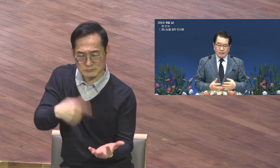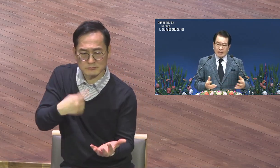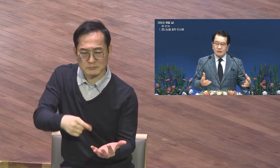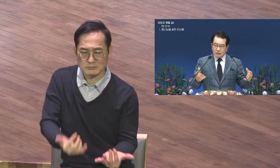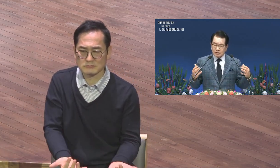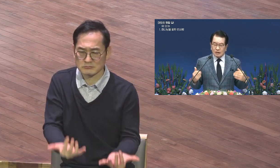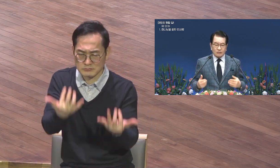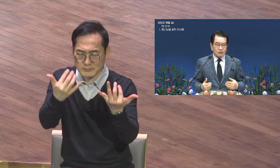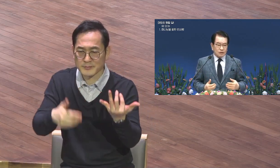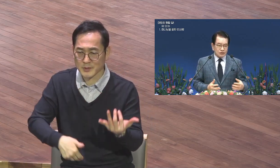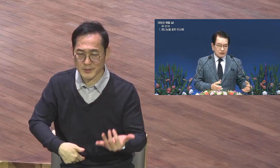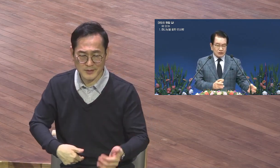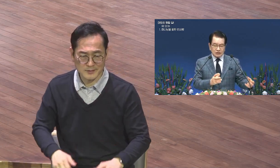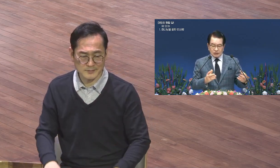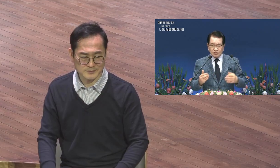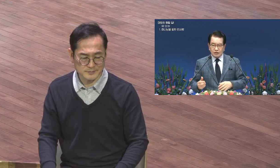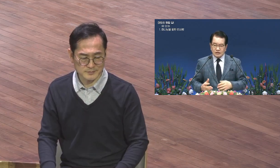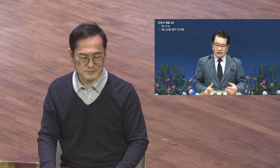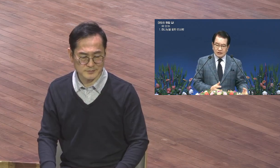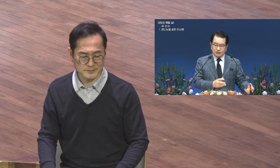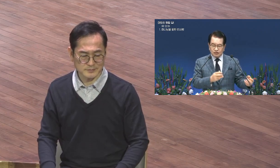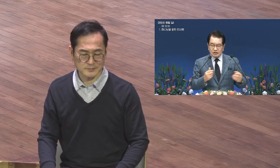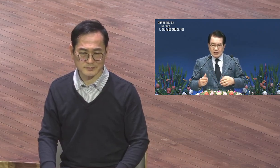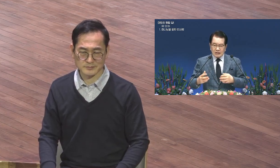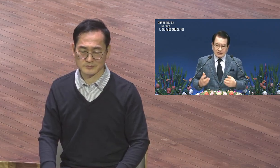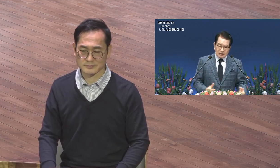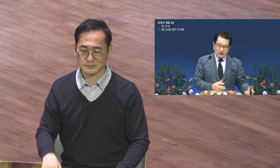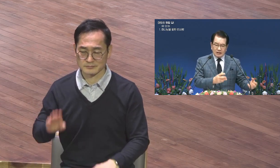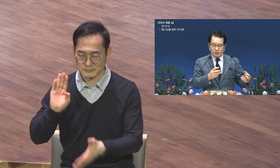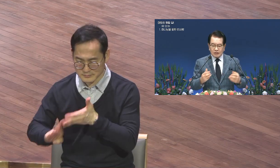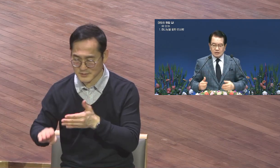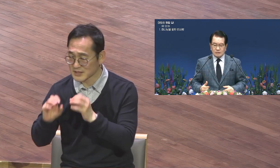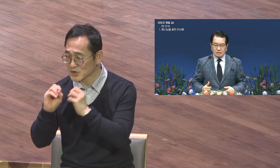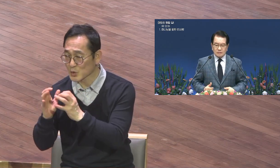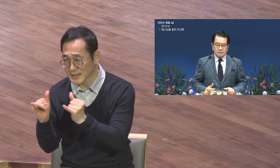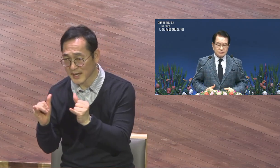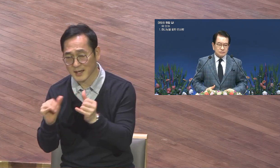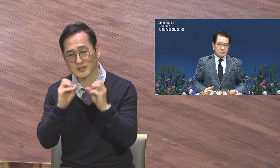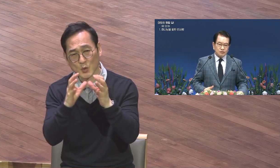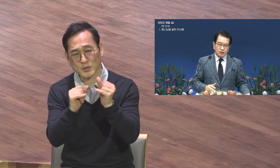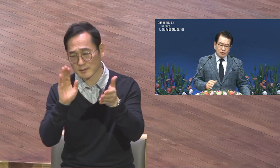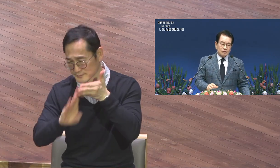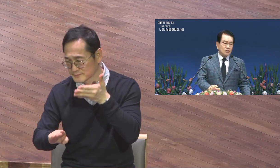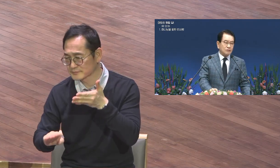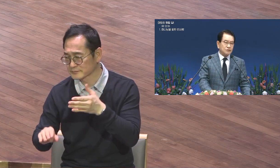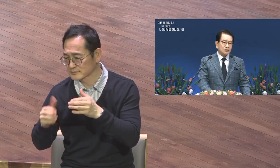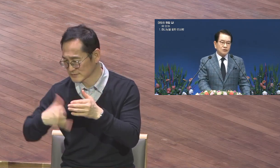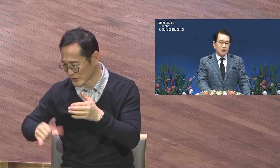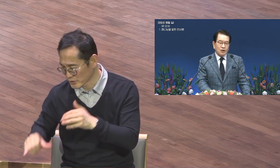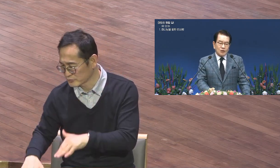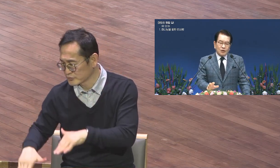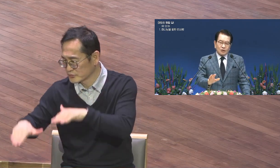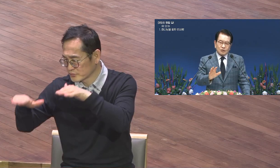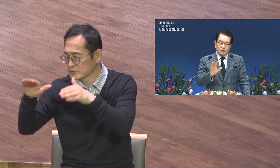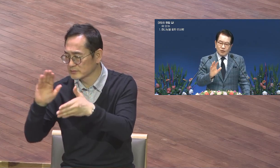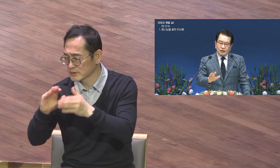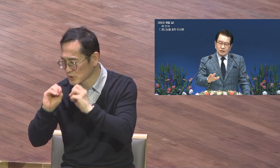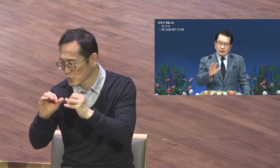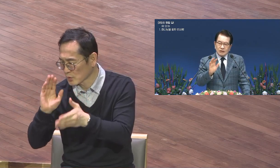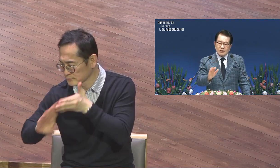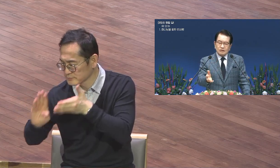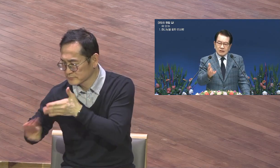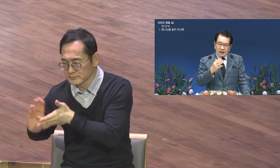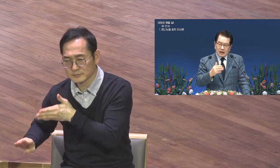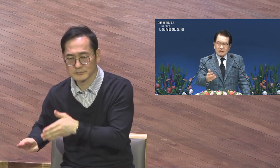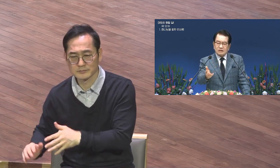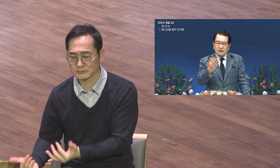있잖아요. 많이 늘었더라고. 4세대 선교사, 4세대 중직자, 4세대 목회자. 우리에게 너무 감사해요.